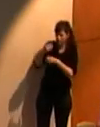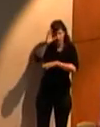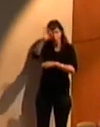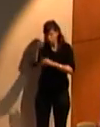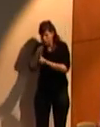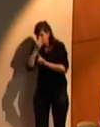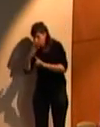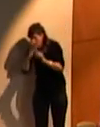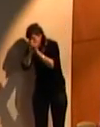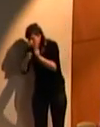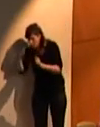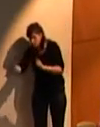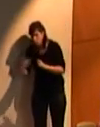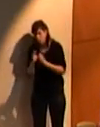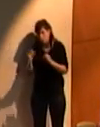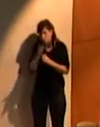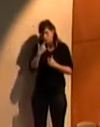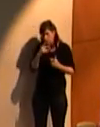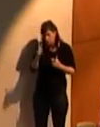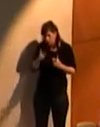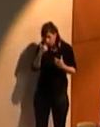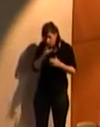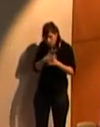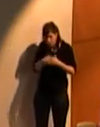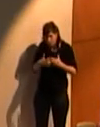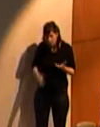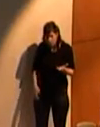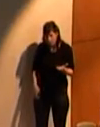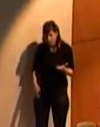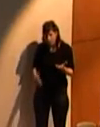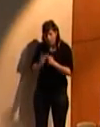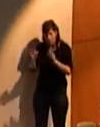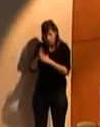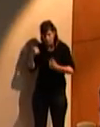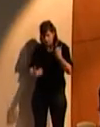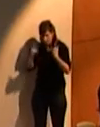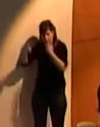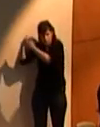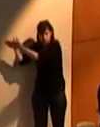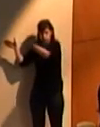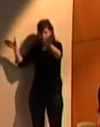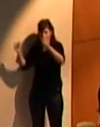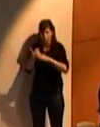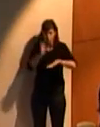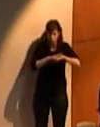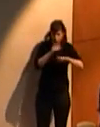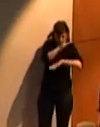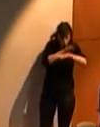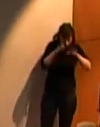Donc c'est une vision très pauvre en fait du handicap. Et du